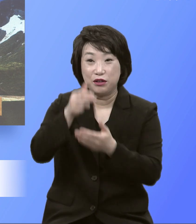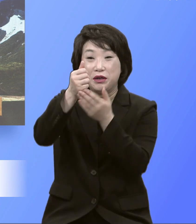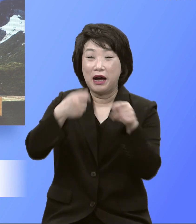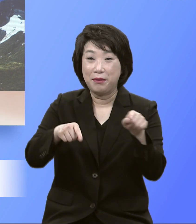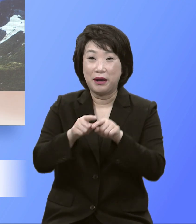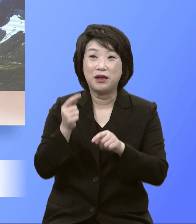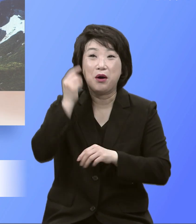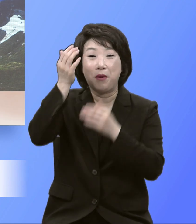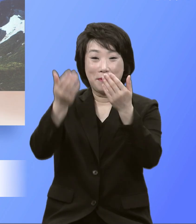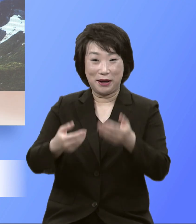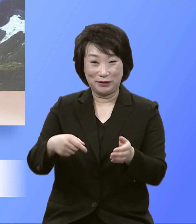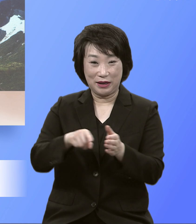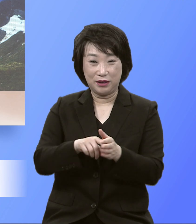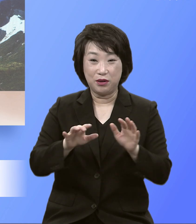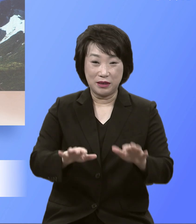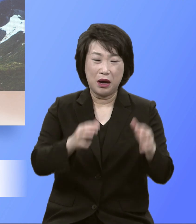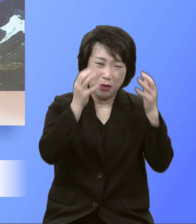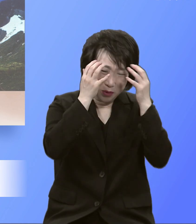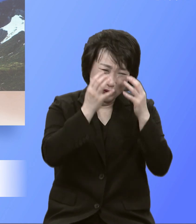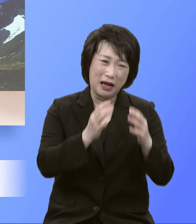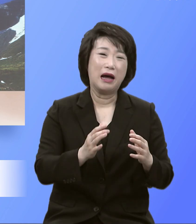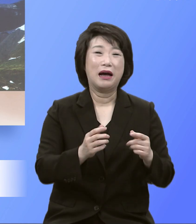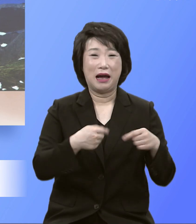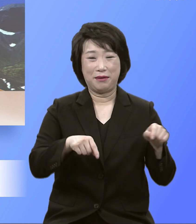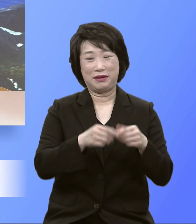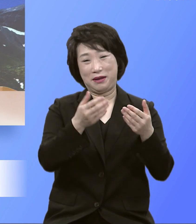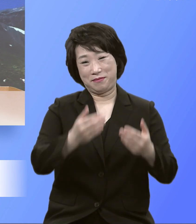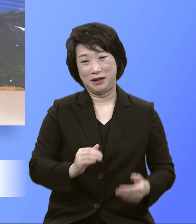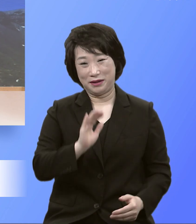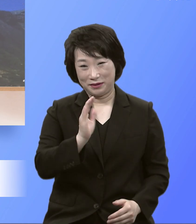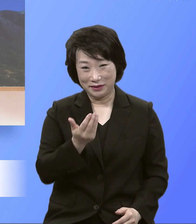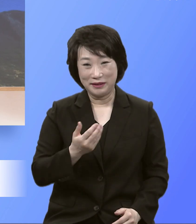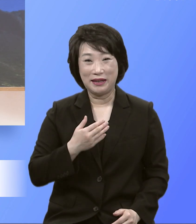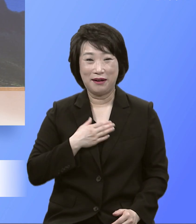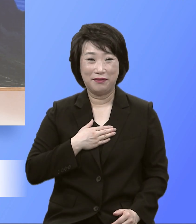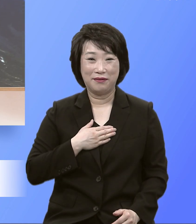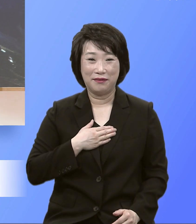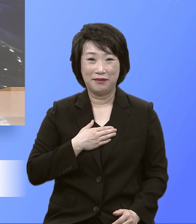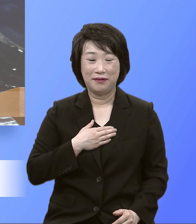함께 영광을 받기 위해서 고난도 함께 받아야 할 것입니다.